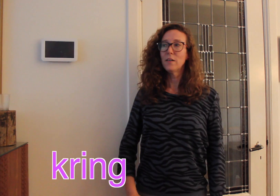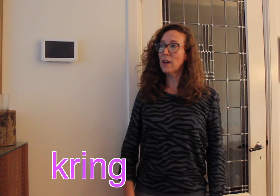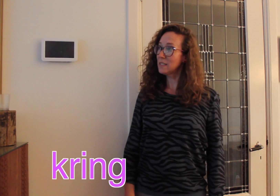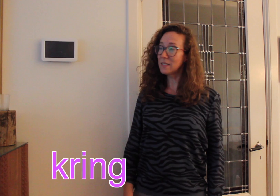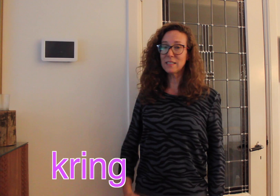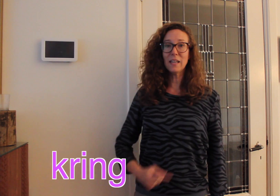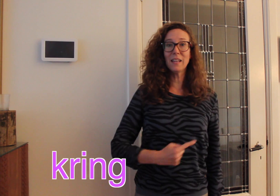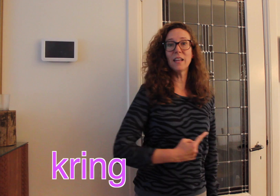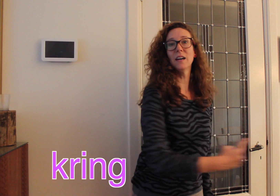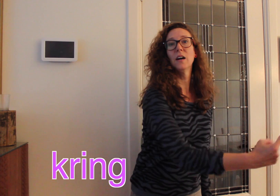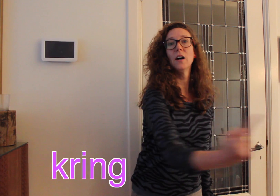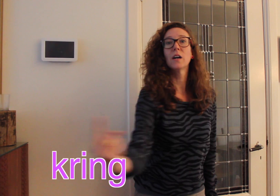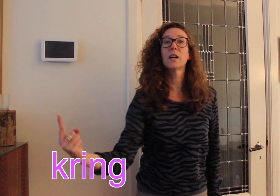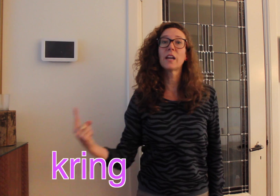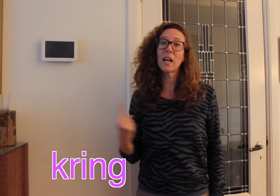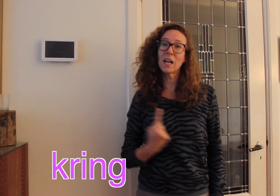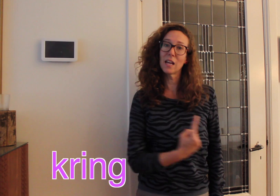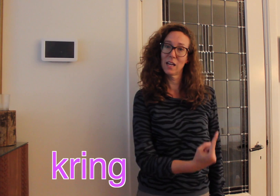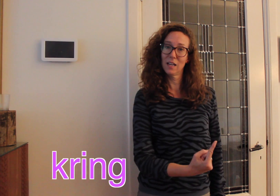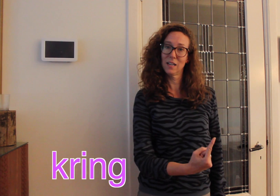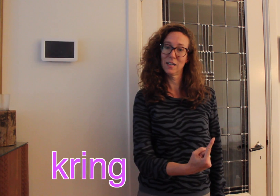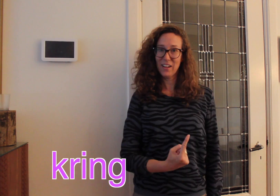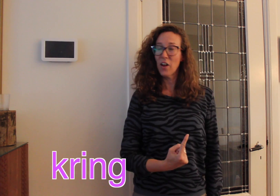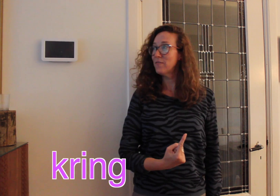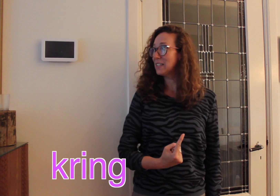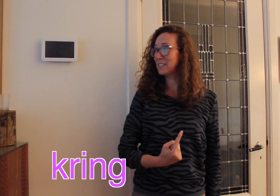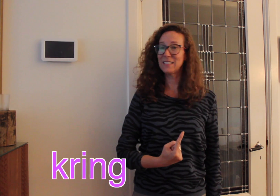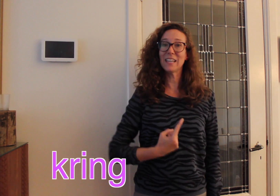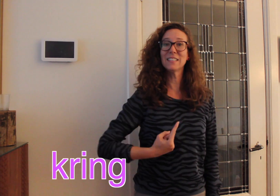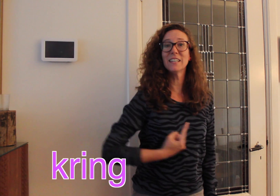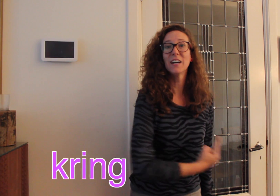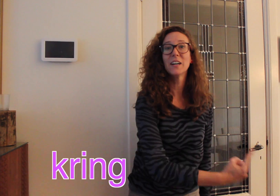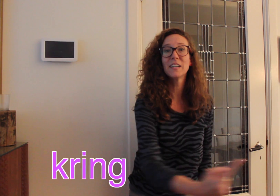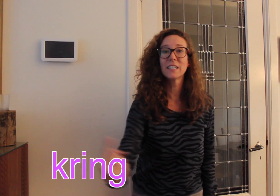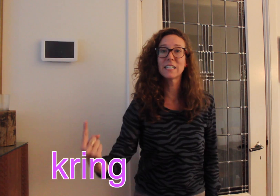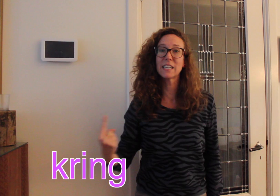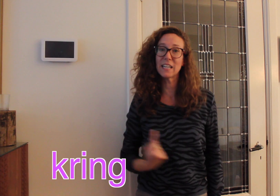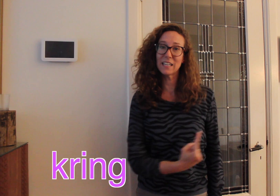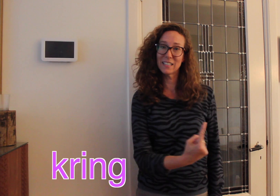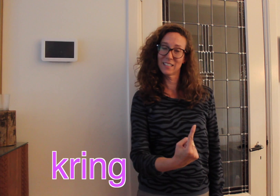Wij zitten in de kring. Wij zitten in de kring.